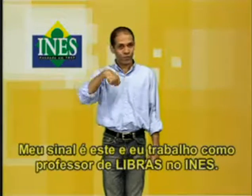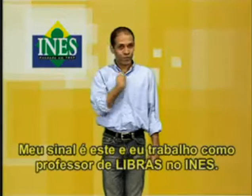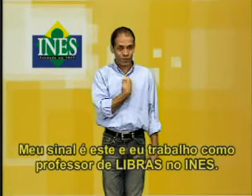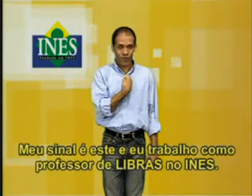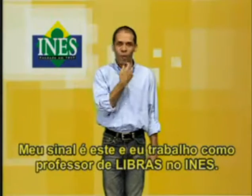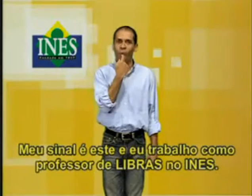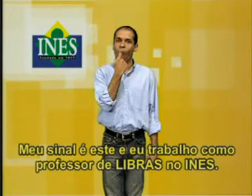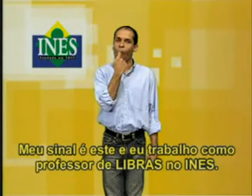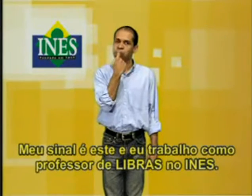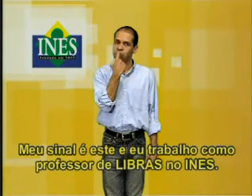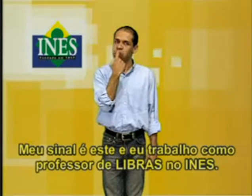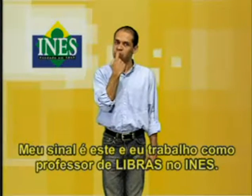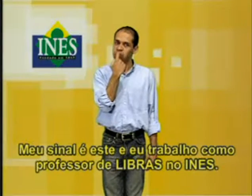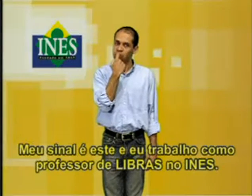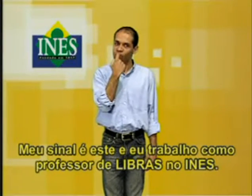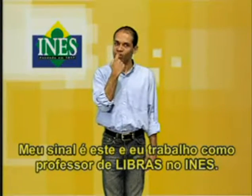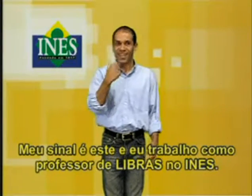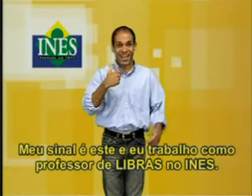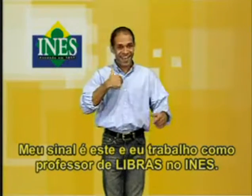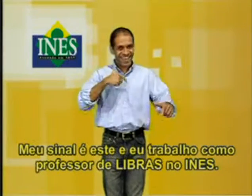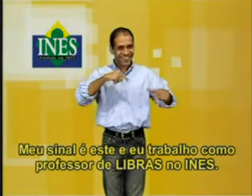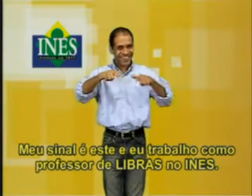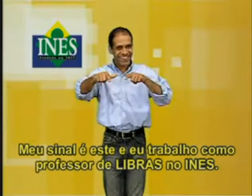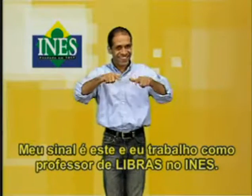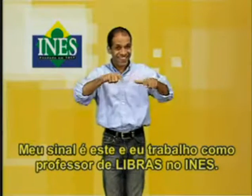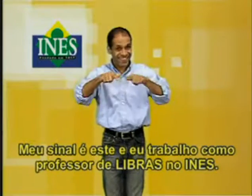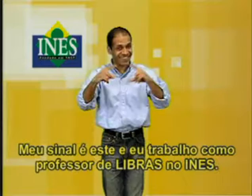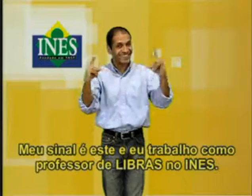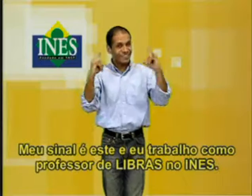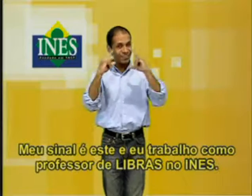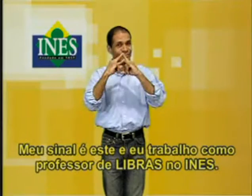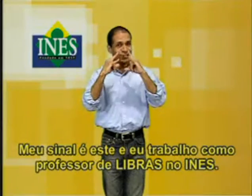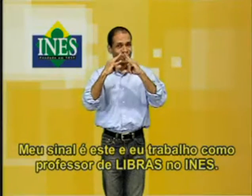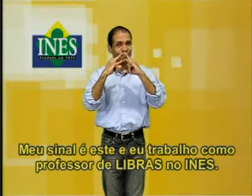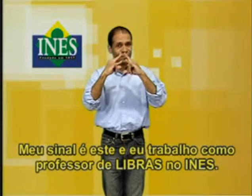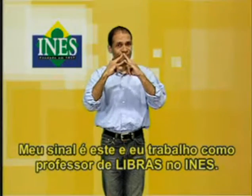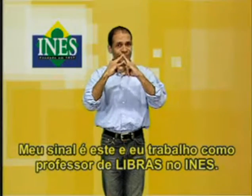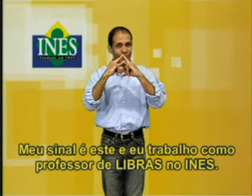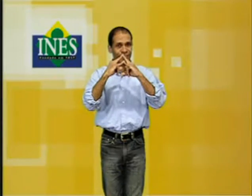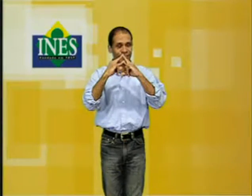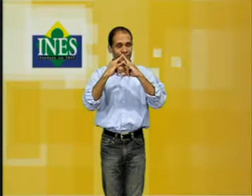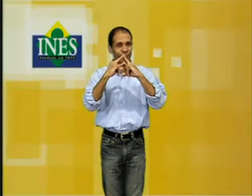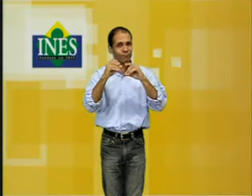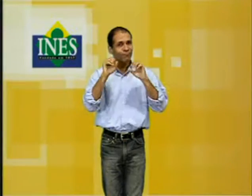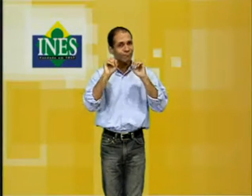Meu sinal é este e eu trabalho como professor de Libras no INES.